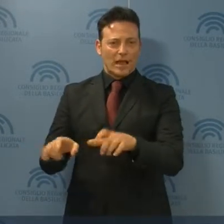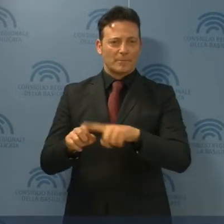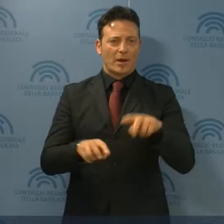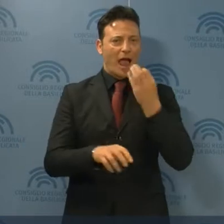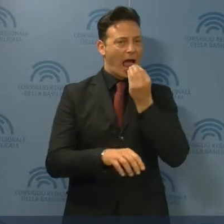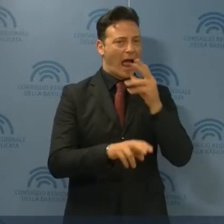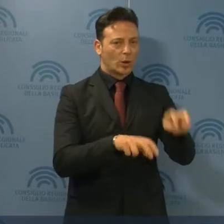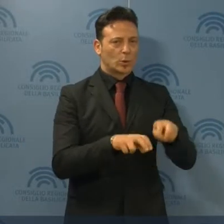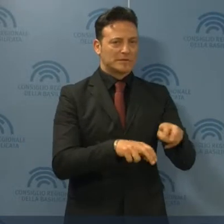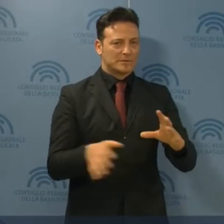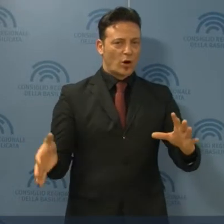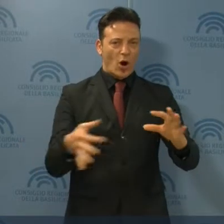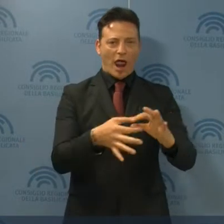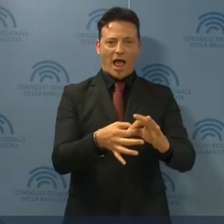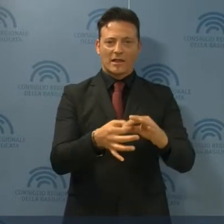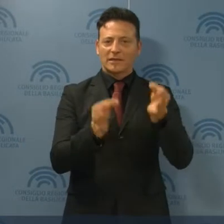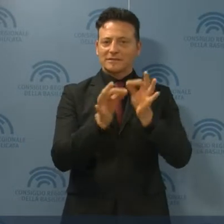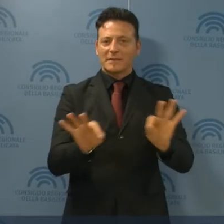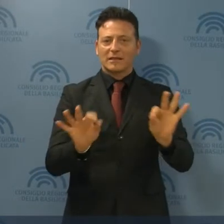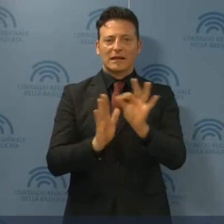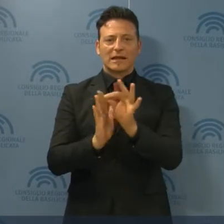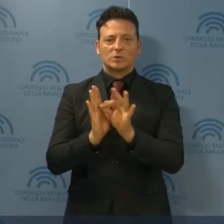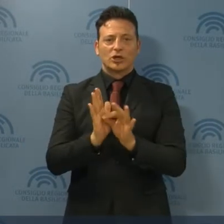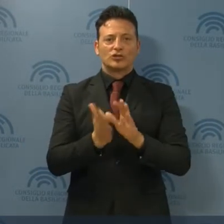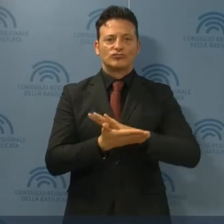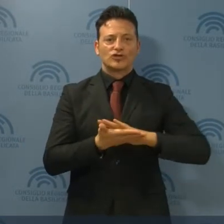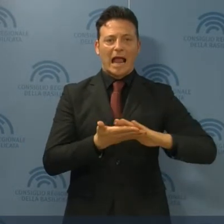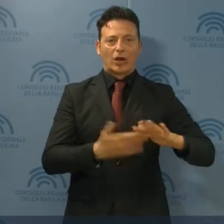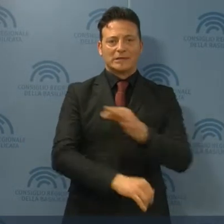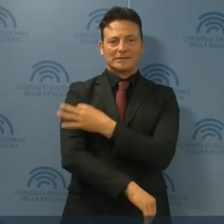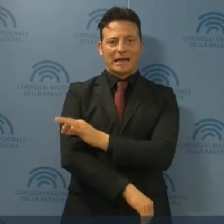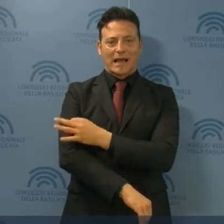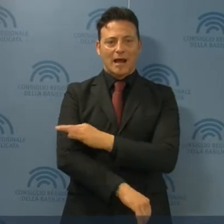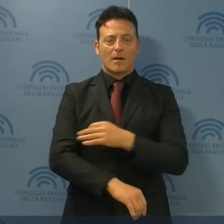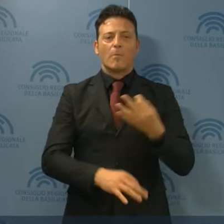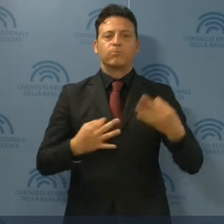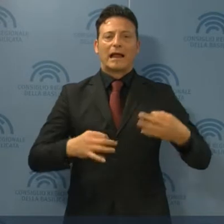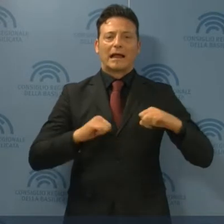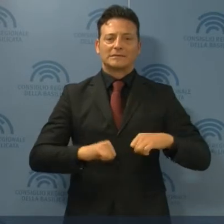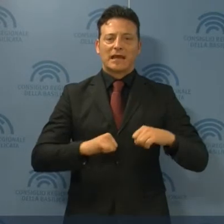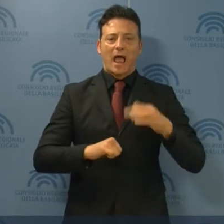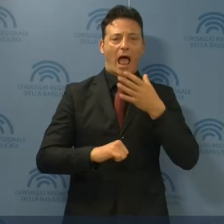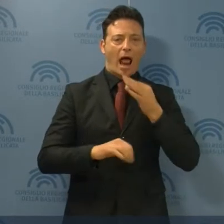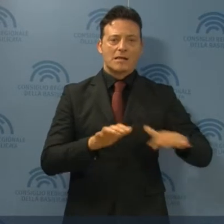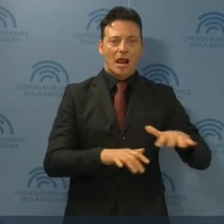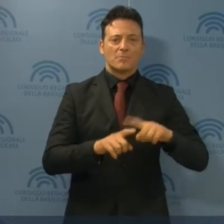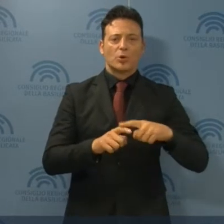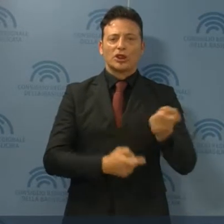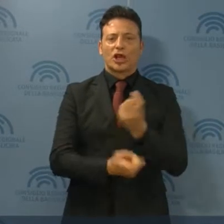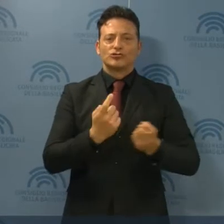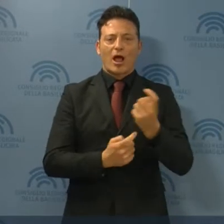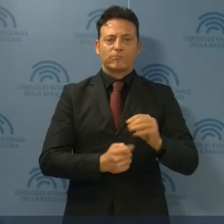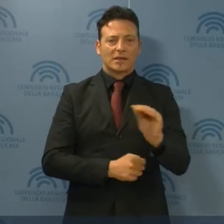agriturismi collegati nel rispetto dei requisiti igienico sanitari di benessere animale e della tracciabilità